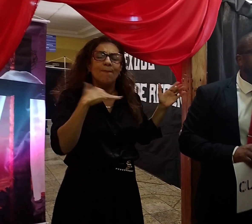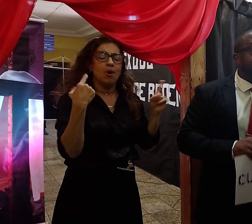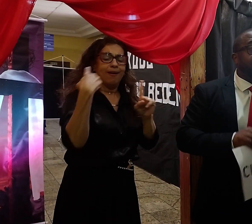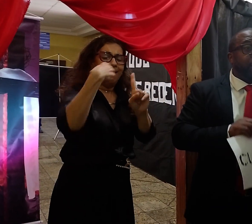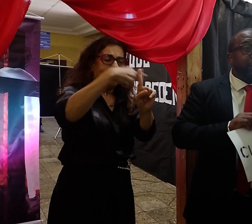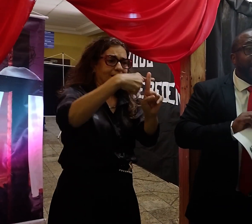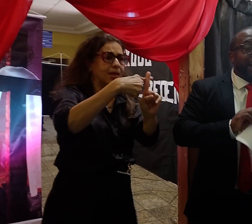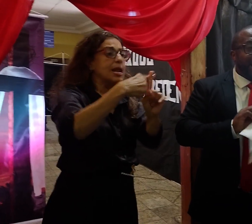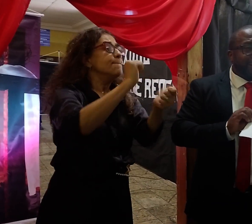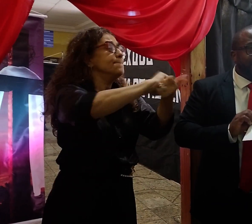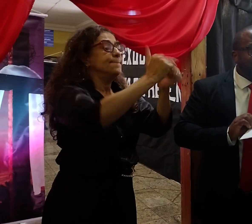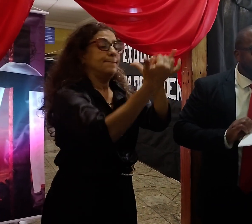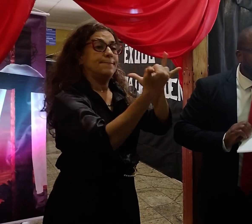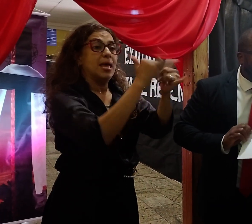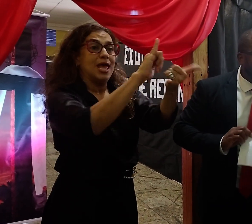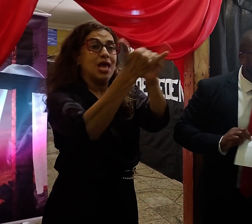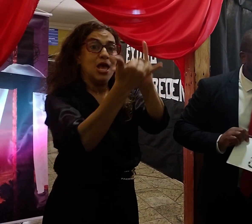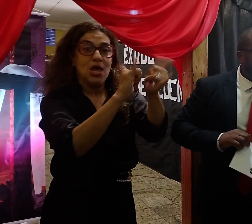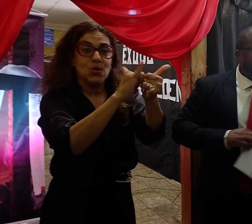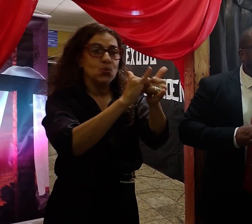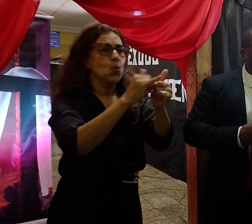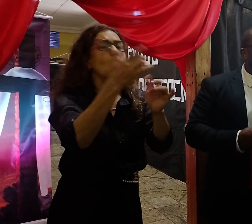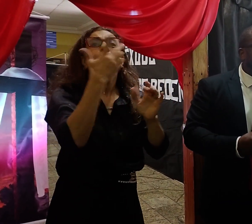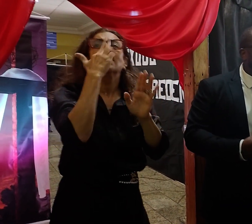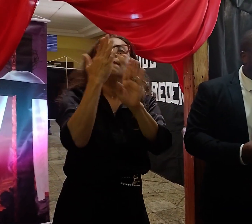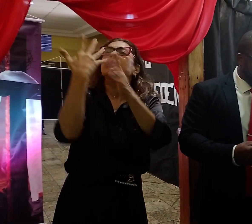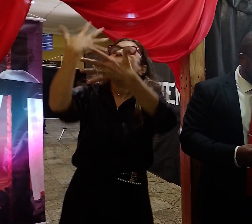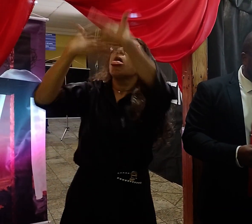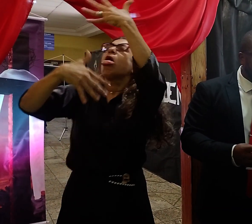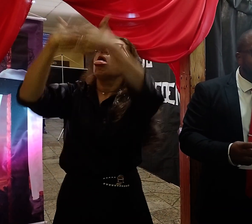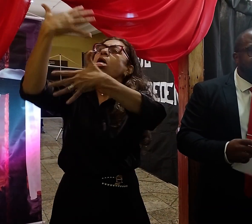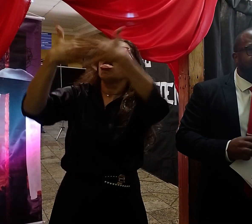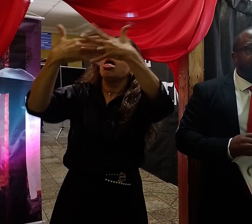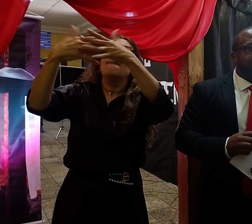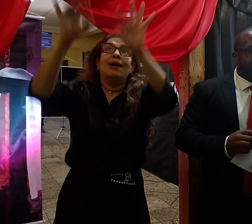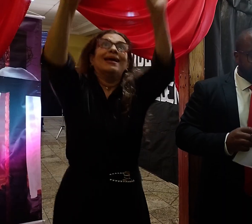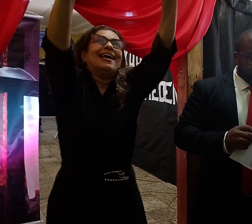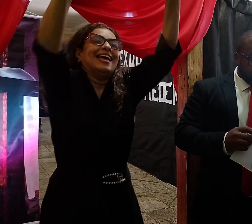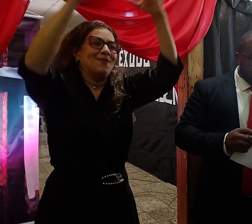foi rasgada, totalmente rasgada.